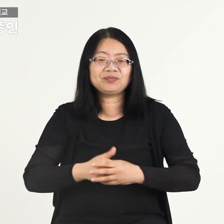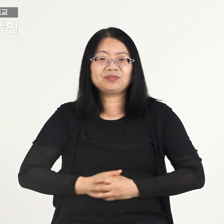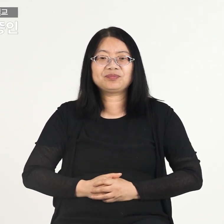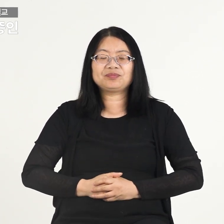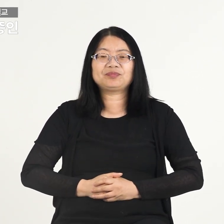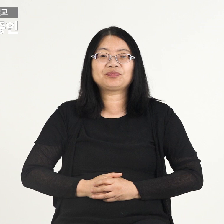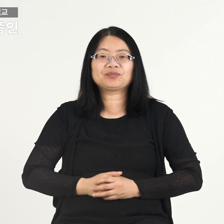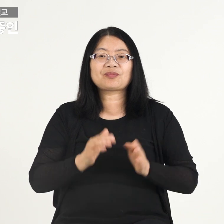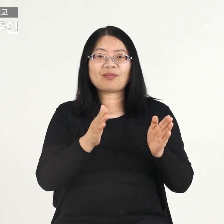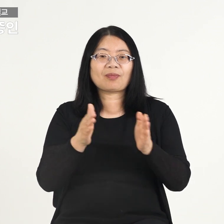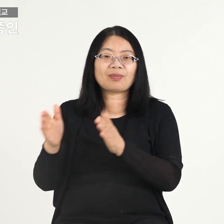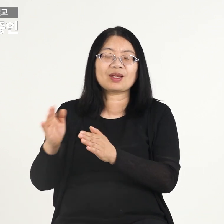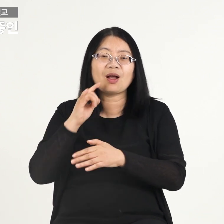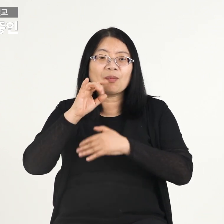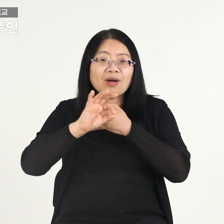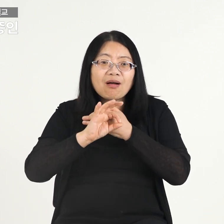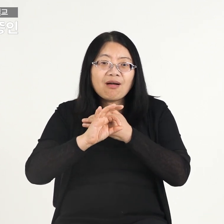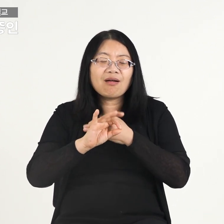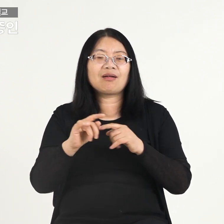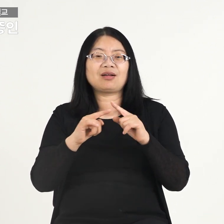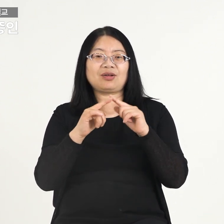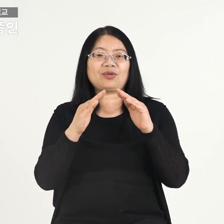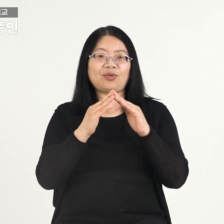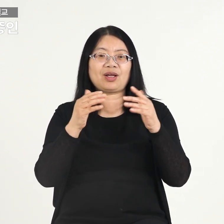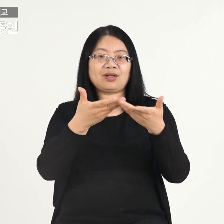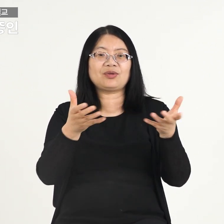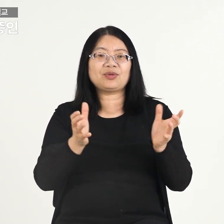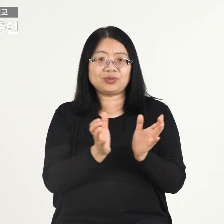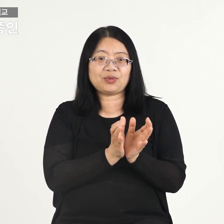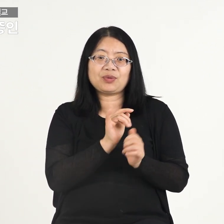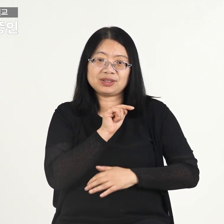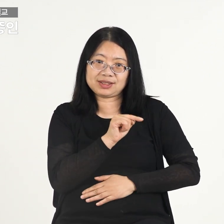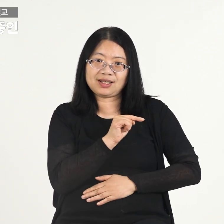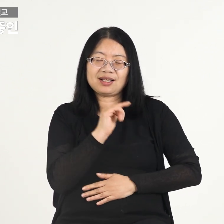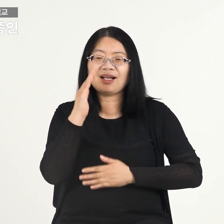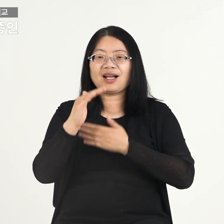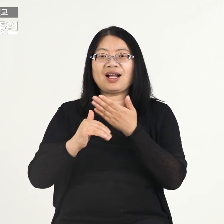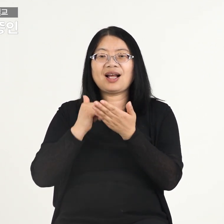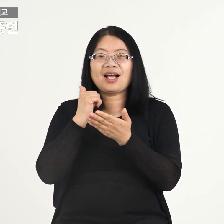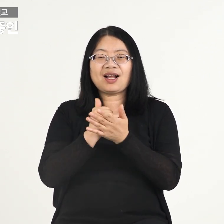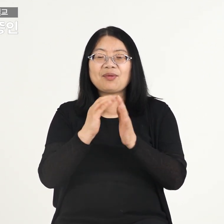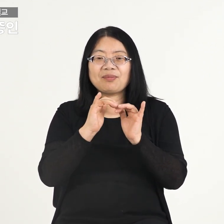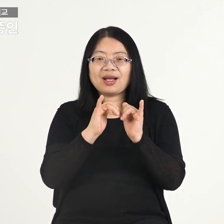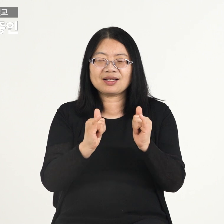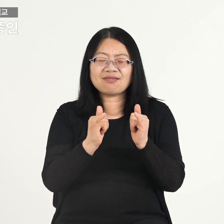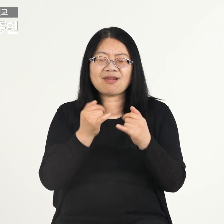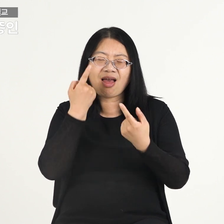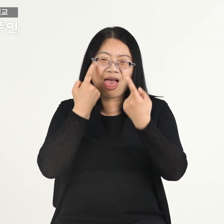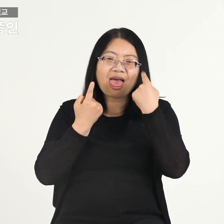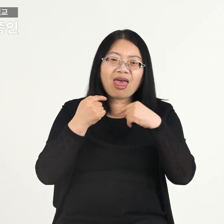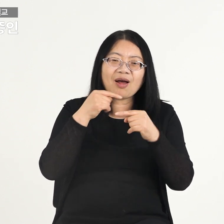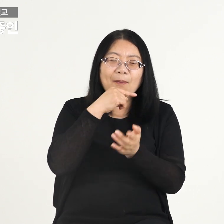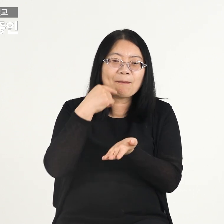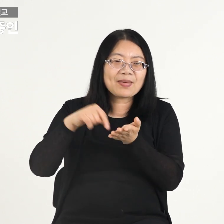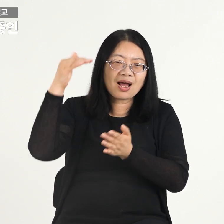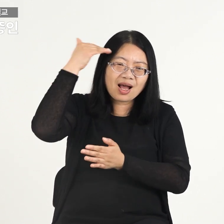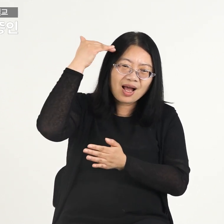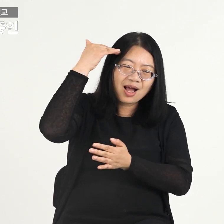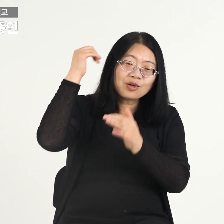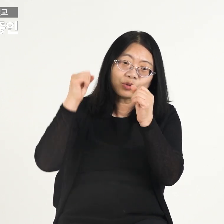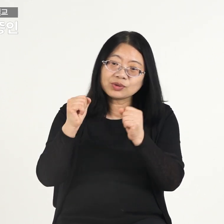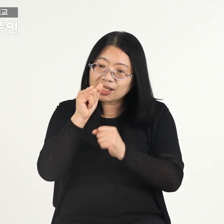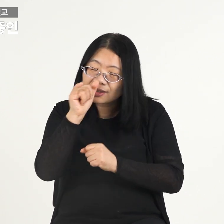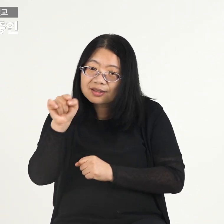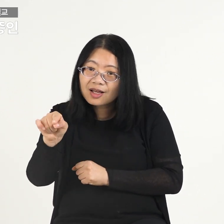이런 얘기죠. 만약에 교회 공동체를, 하나님의 백성을 해하려는 존재가 있다면